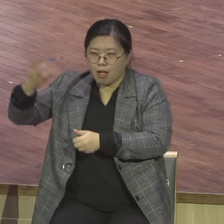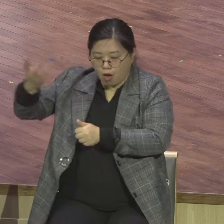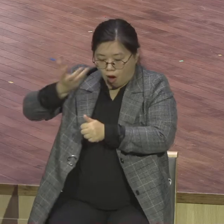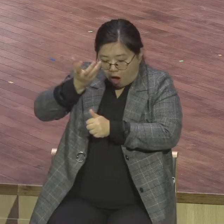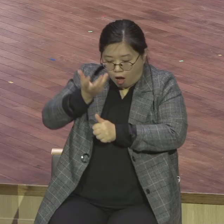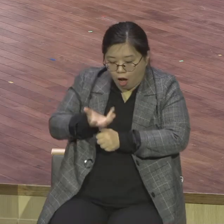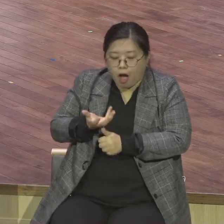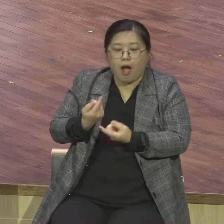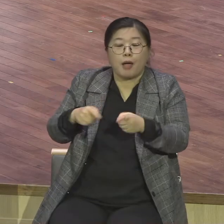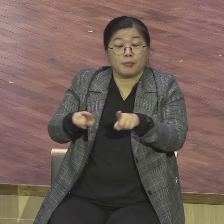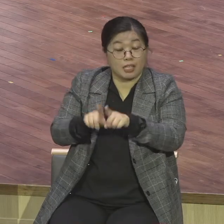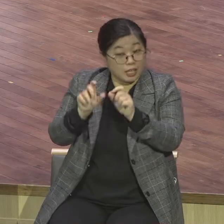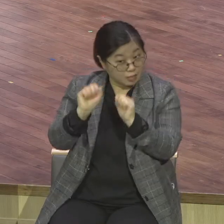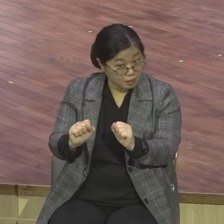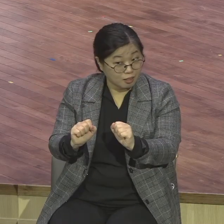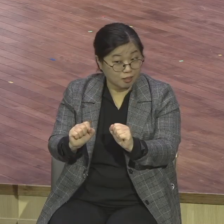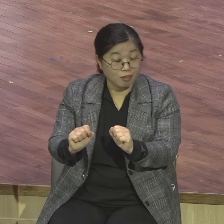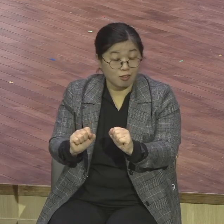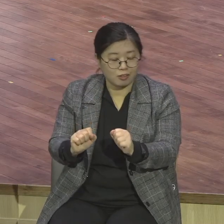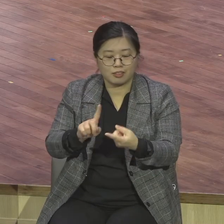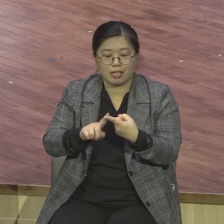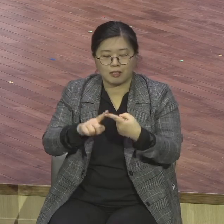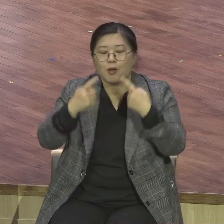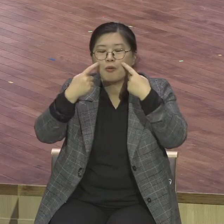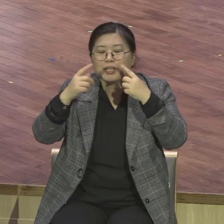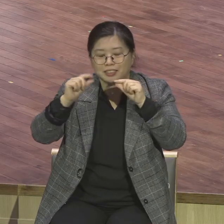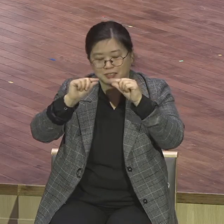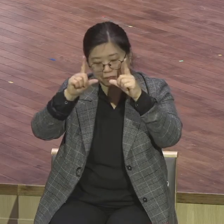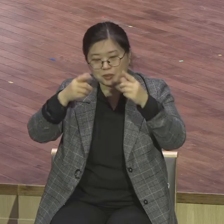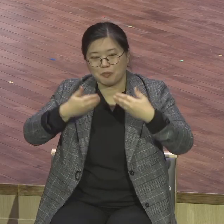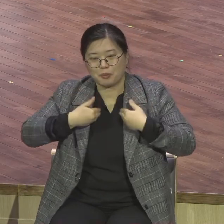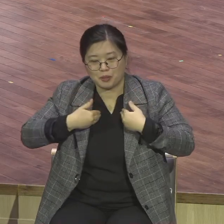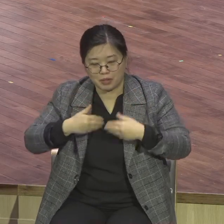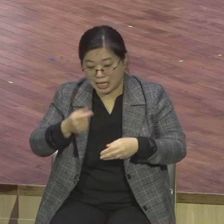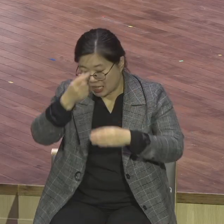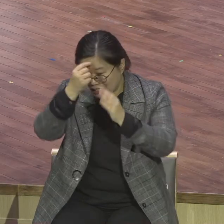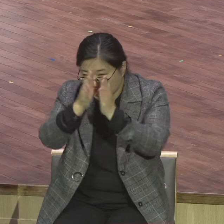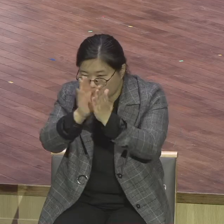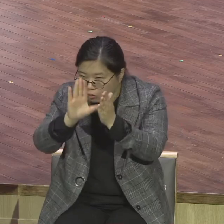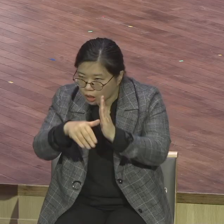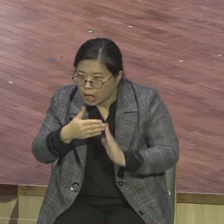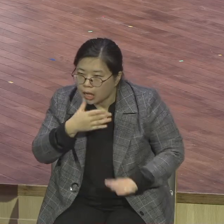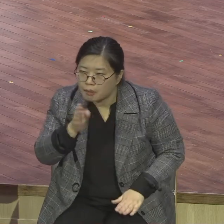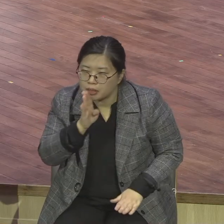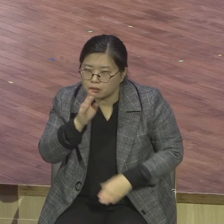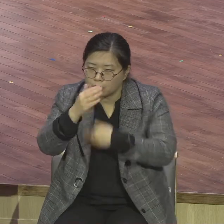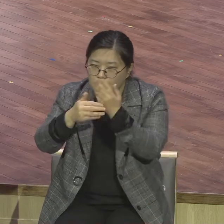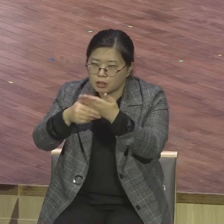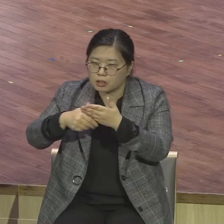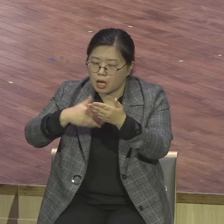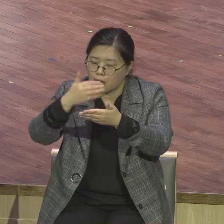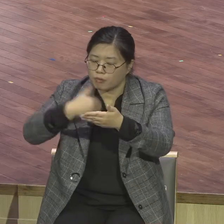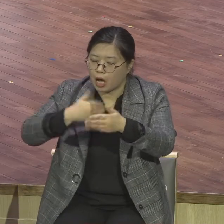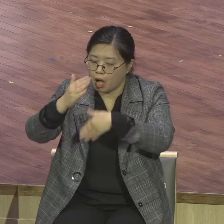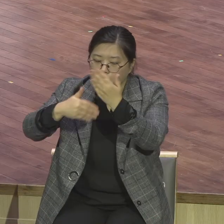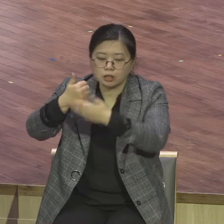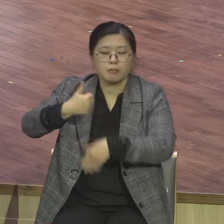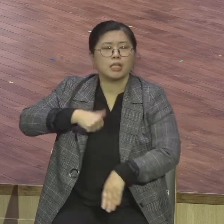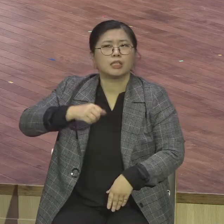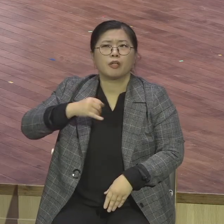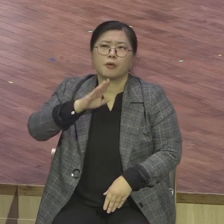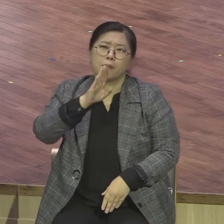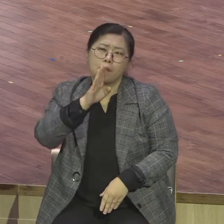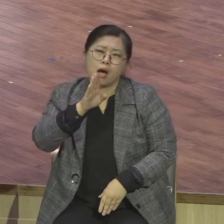내가 누군가. 여러분 기도하면 내가 누군가. 내가 하나님의 자녀 아니냐. 지금 하나님 앞에 고개 숙인 거